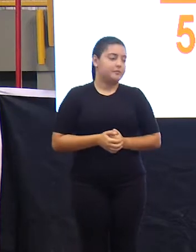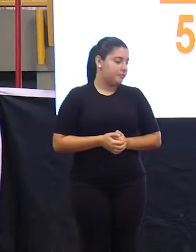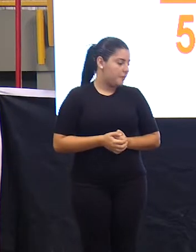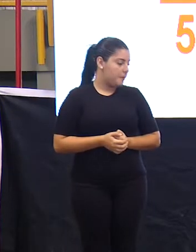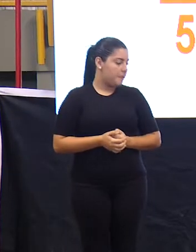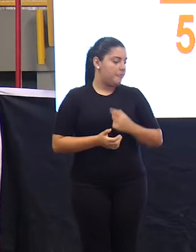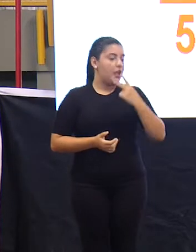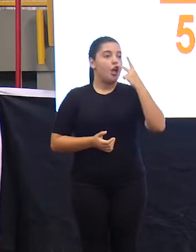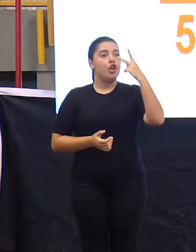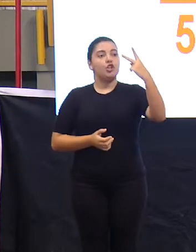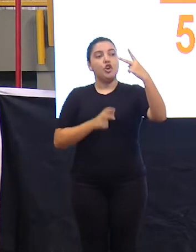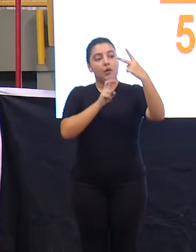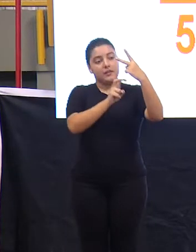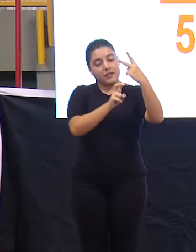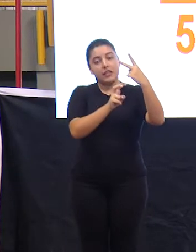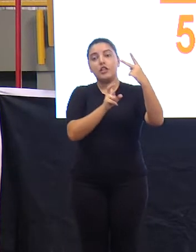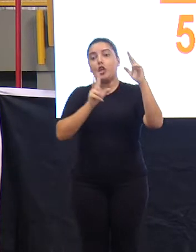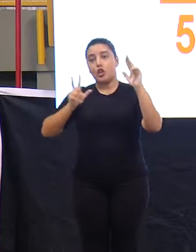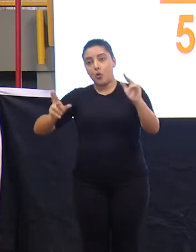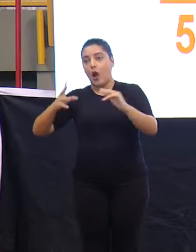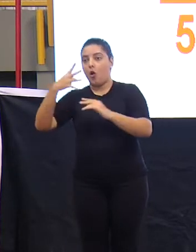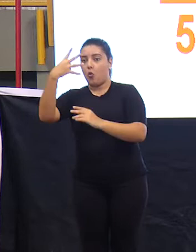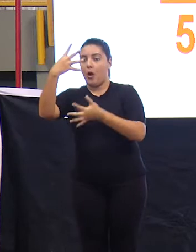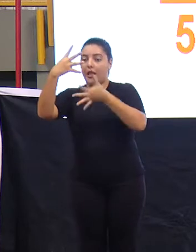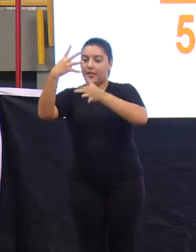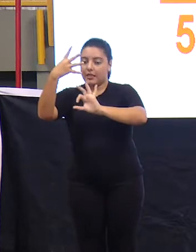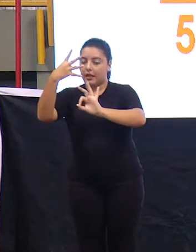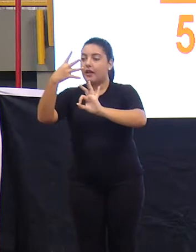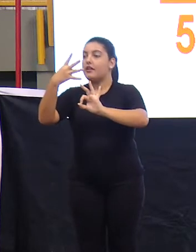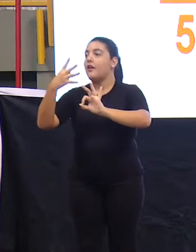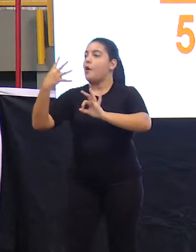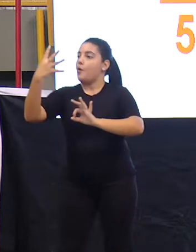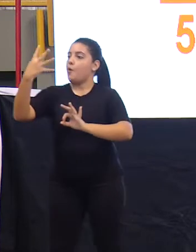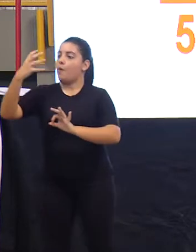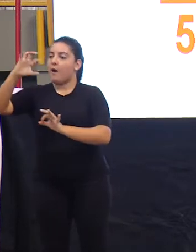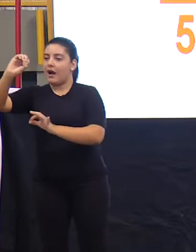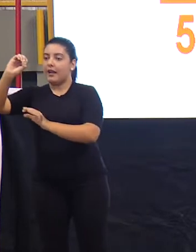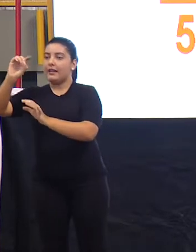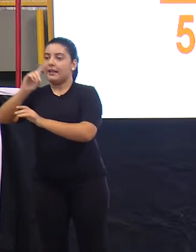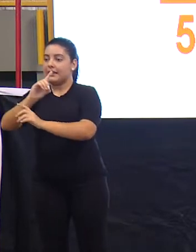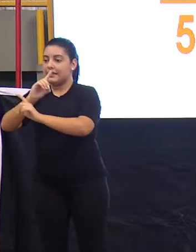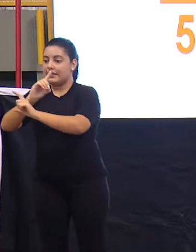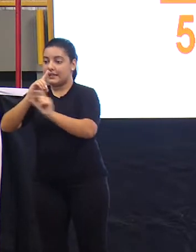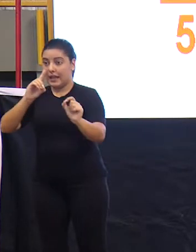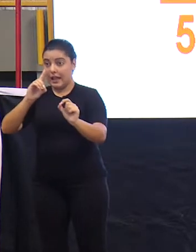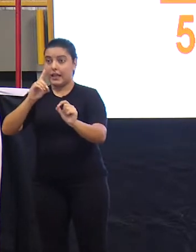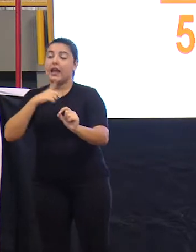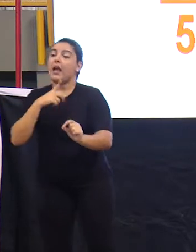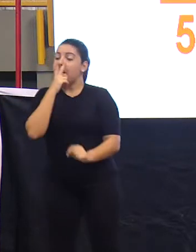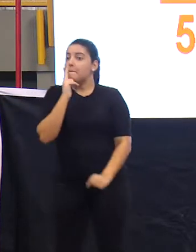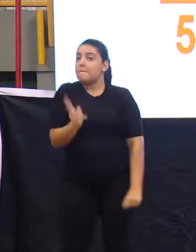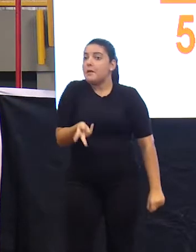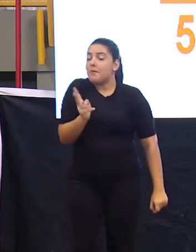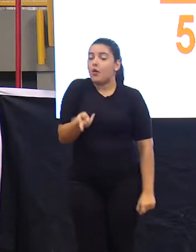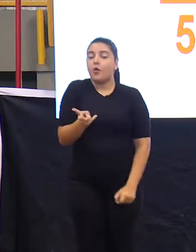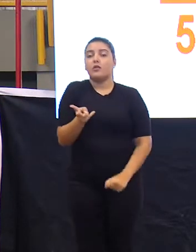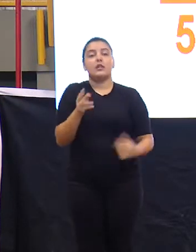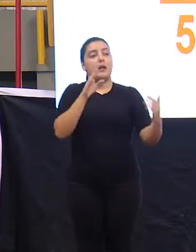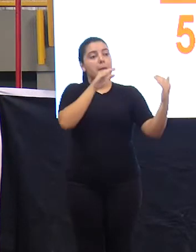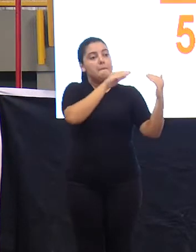mesmo que 4 sobre 10, é o mesmo que 40 sobre 100. E isso é o que nós chamamos